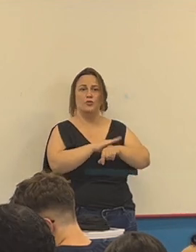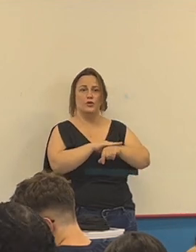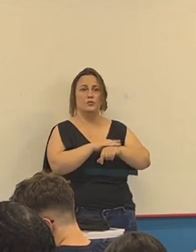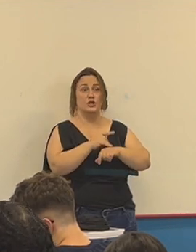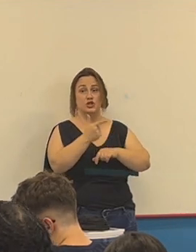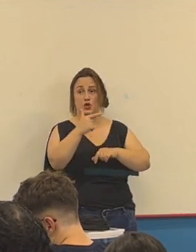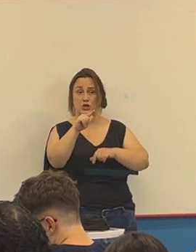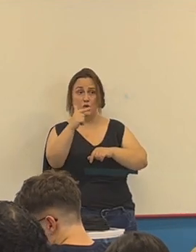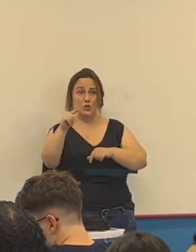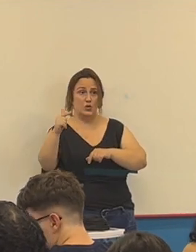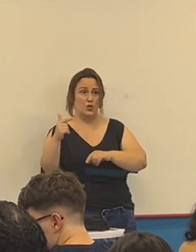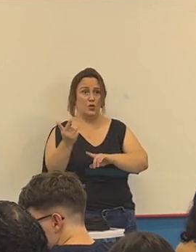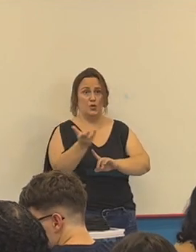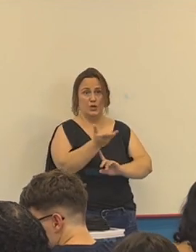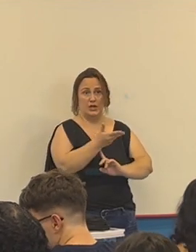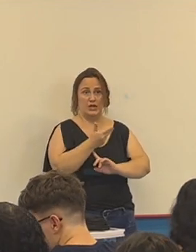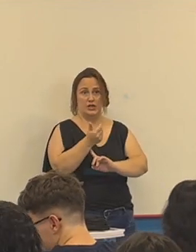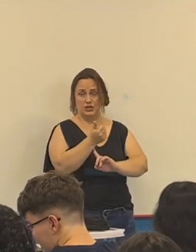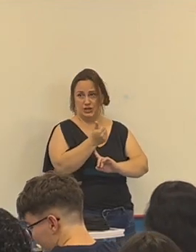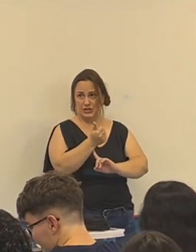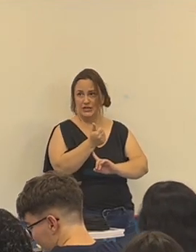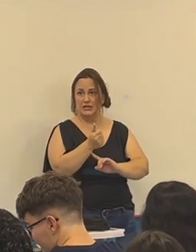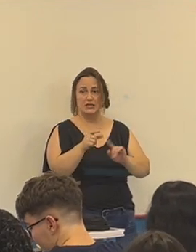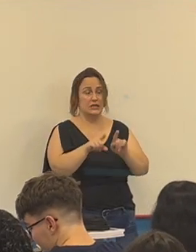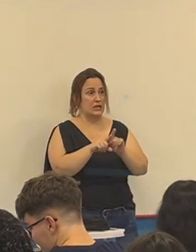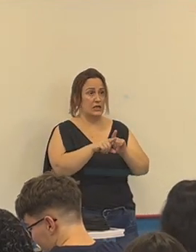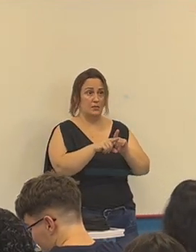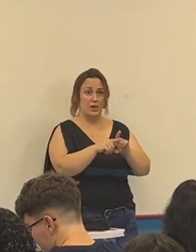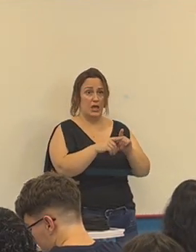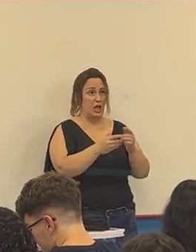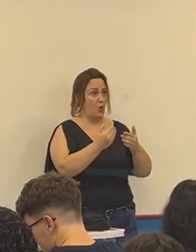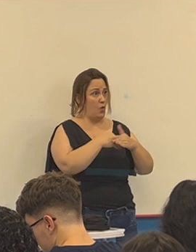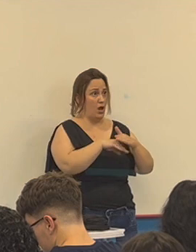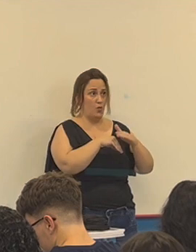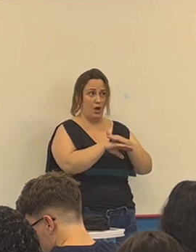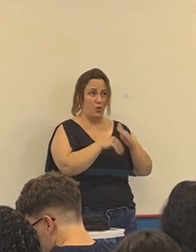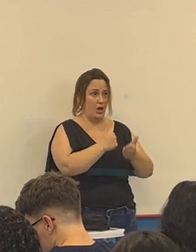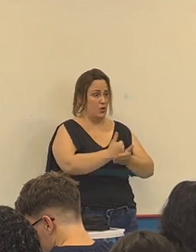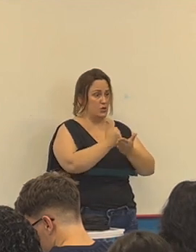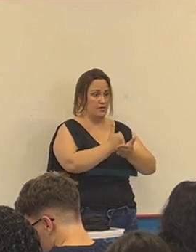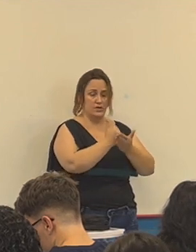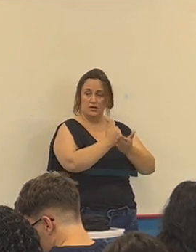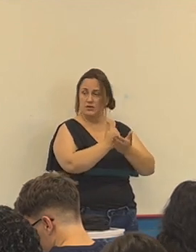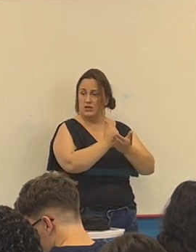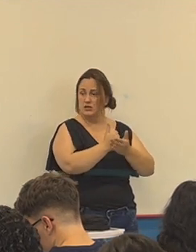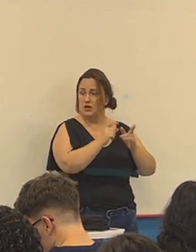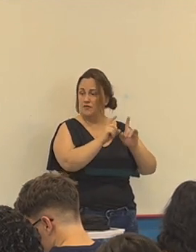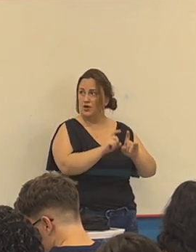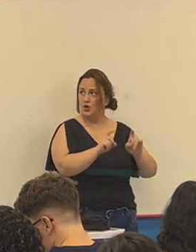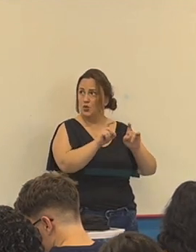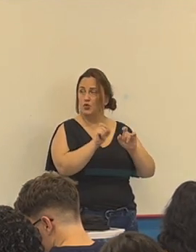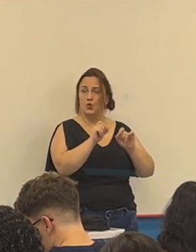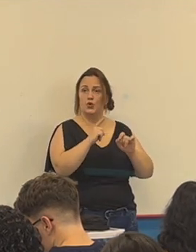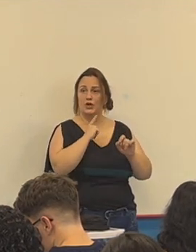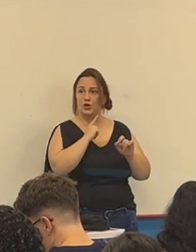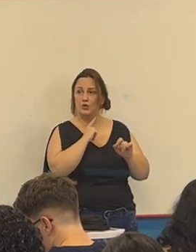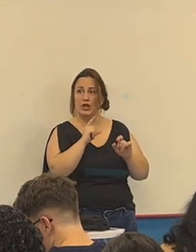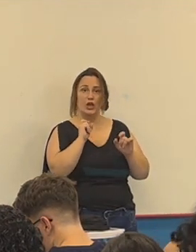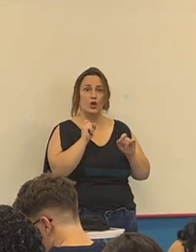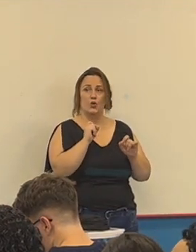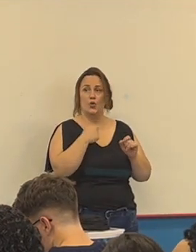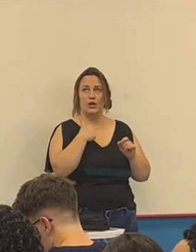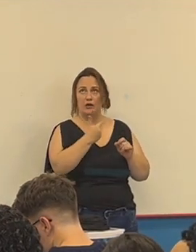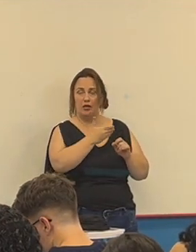de outros artistas e ter aquilo tudo arquivado no computador. Eu sempre estou olhando o que eu tenho aqui, o que eu não deixei